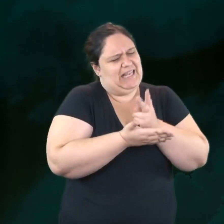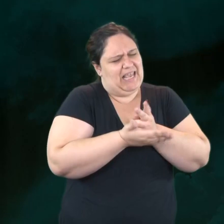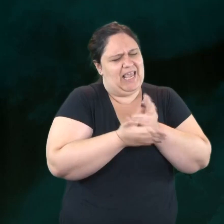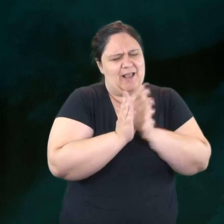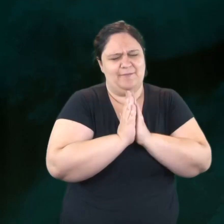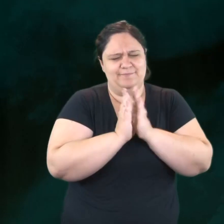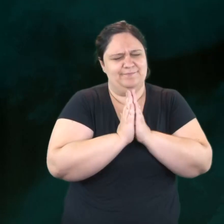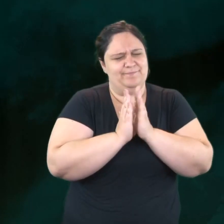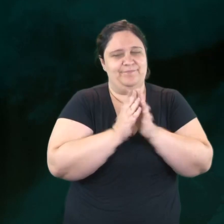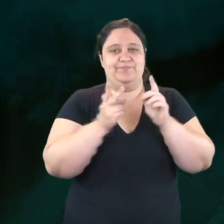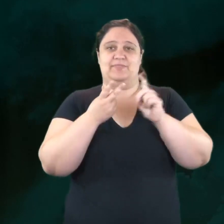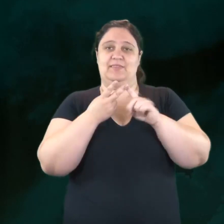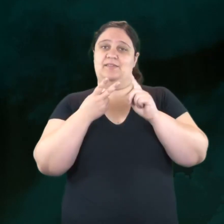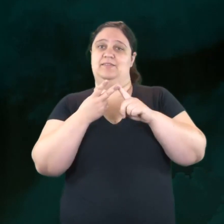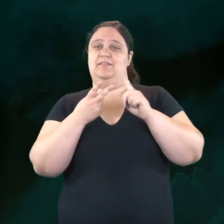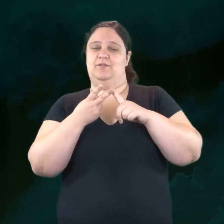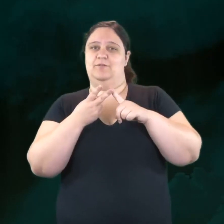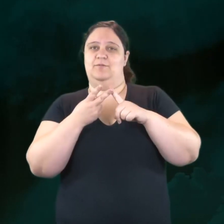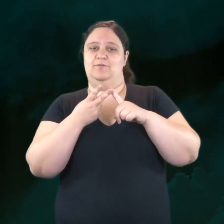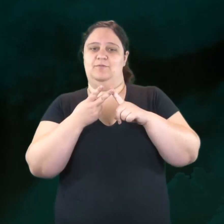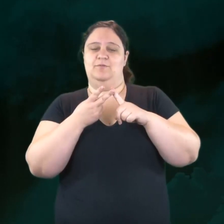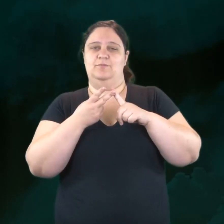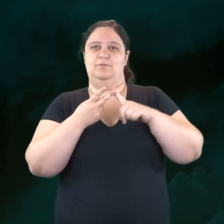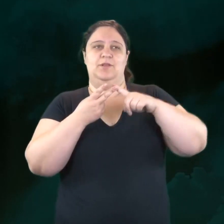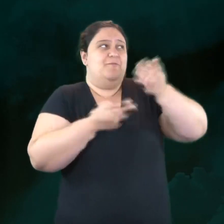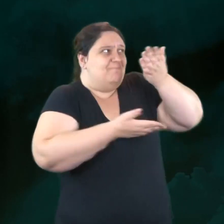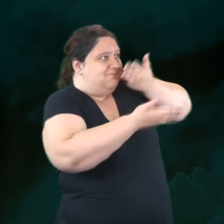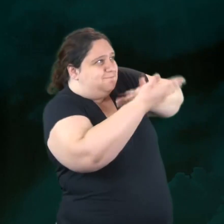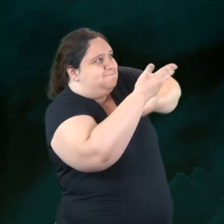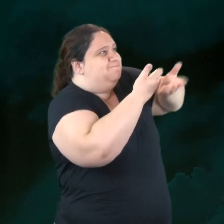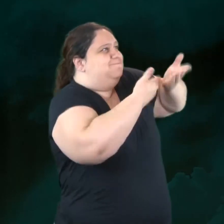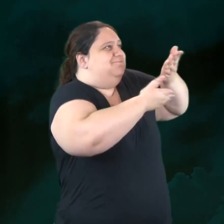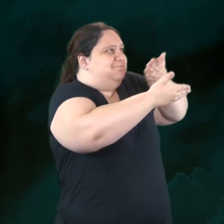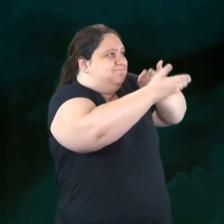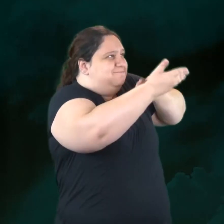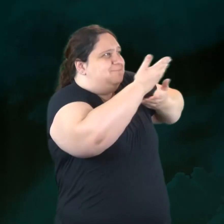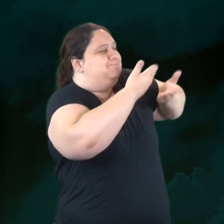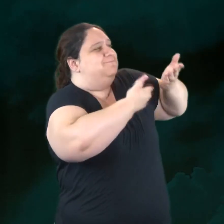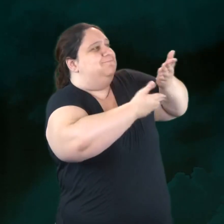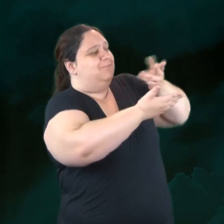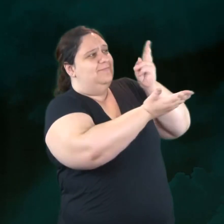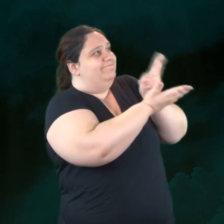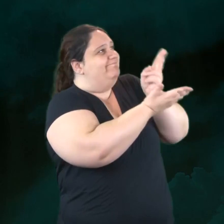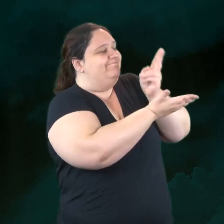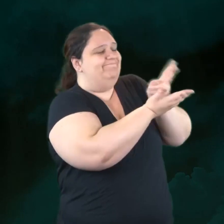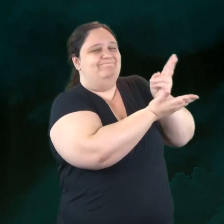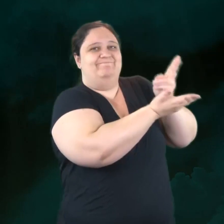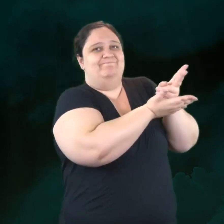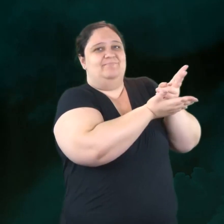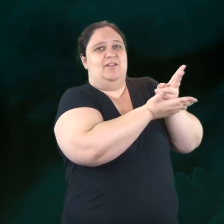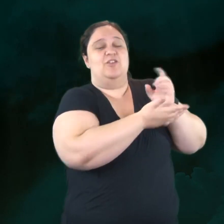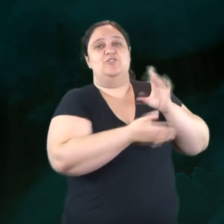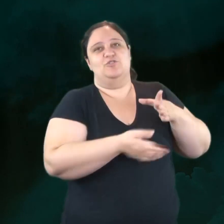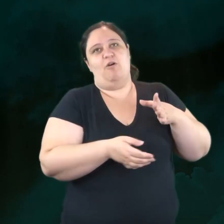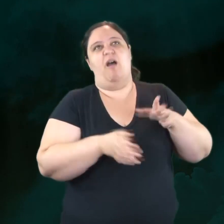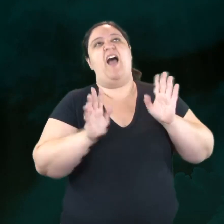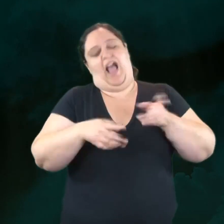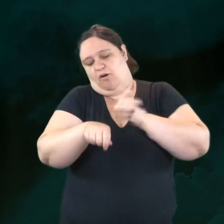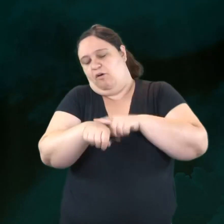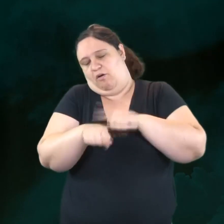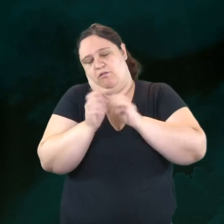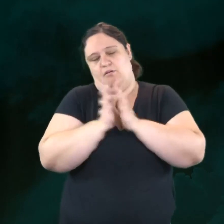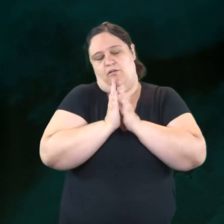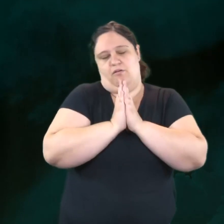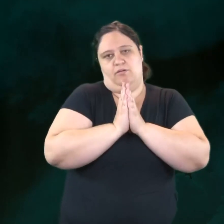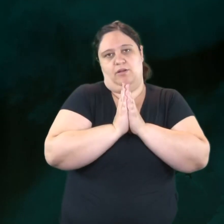segundo lugar, irmãos, todo o tempo viver em comunhão com o Senhor. Não é só aquele horário de oração,